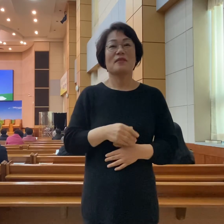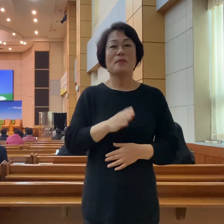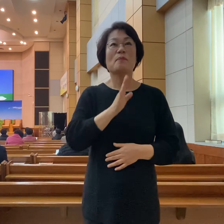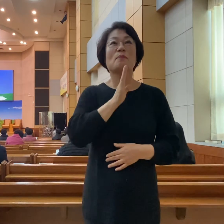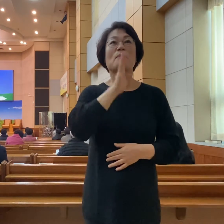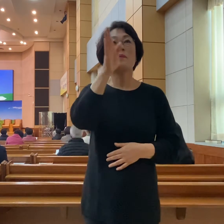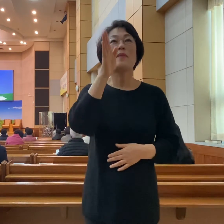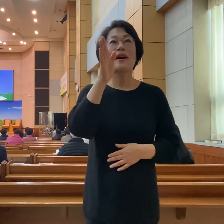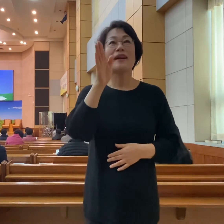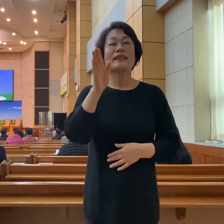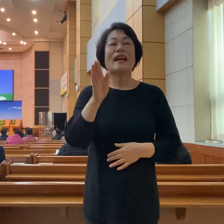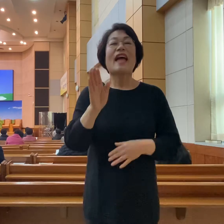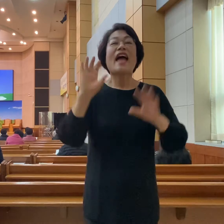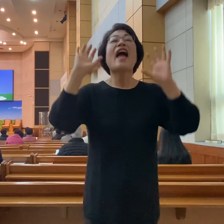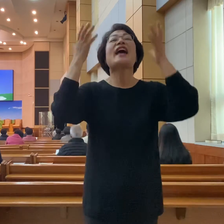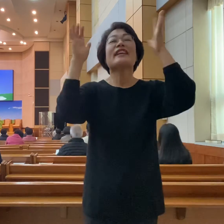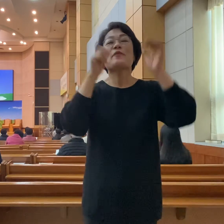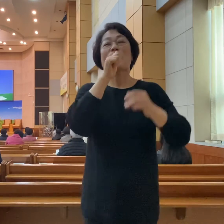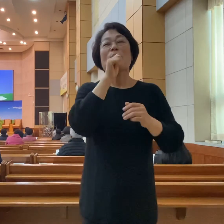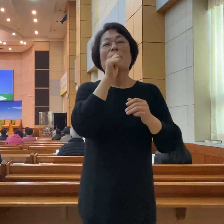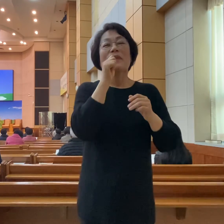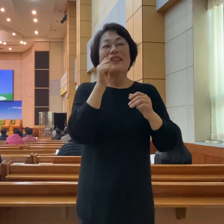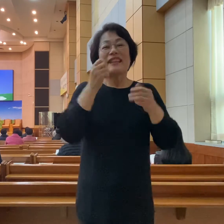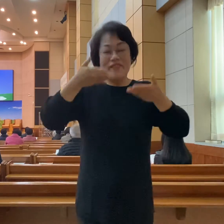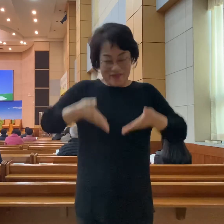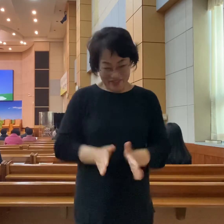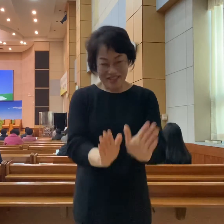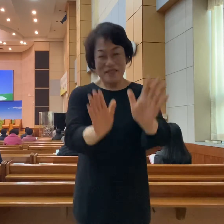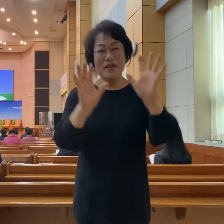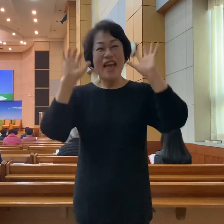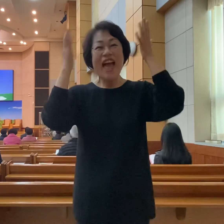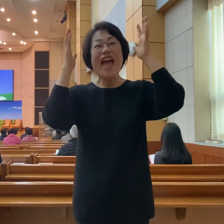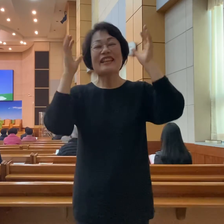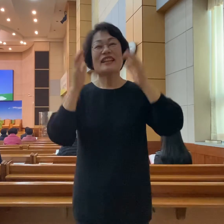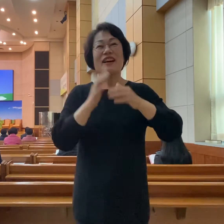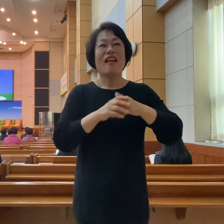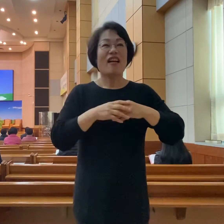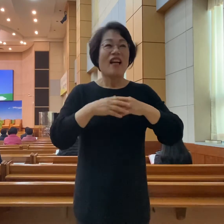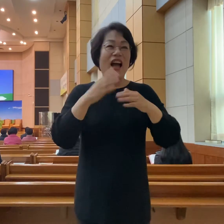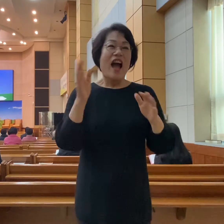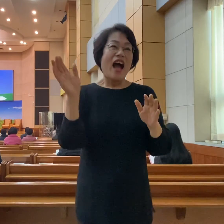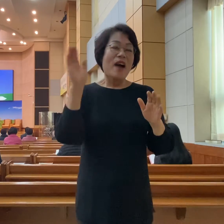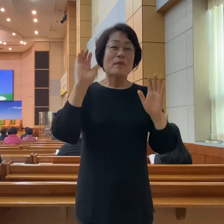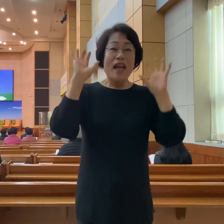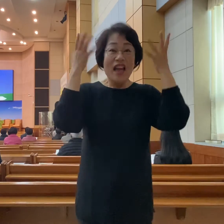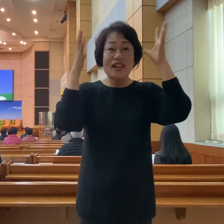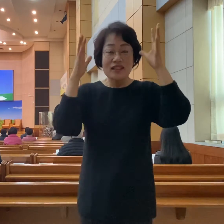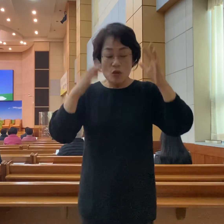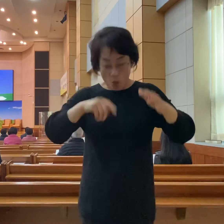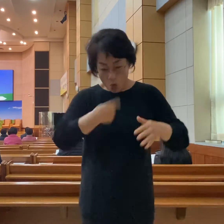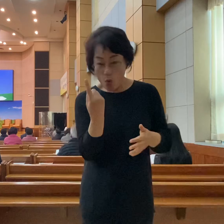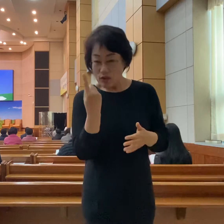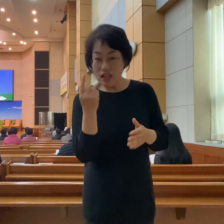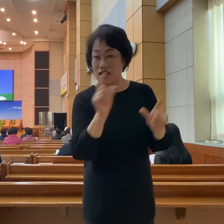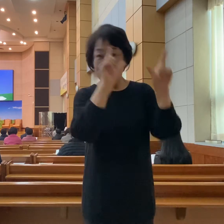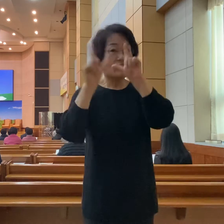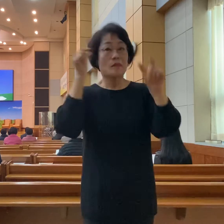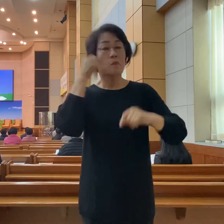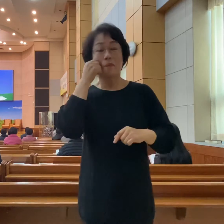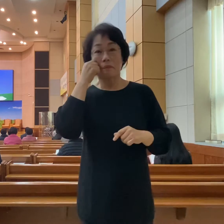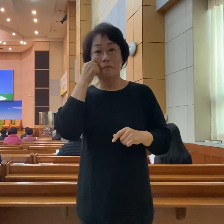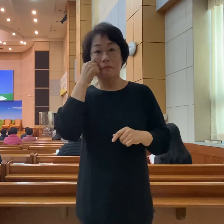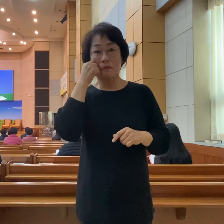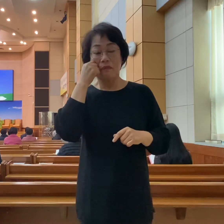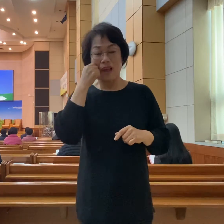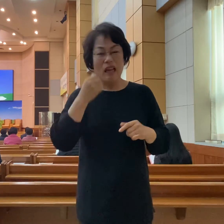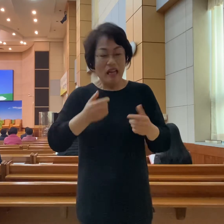바로 갓난아기. 아무런 힘도 없고 자기 혼자서 살 수 없는